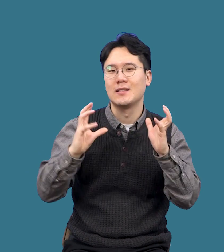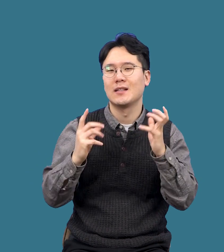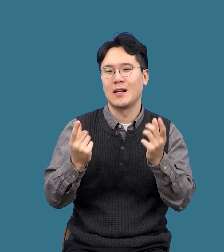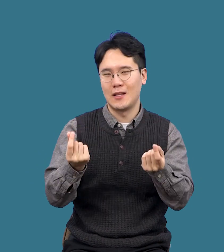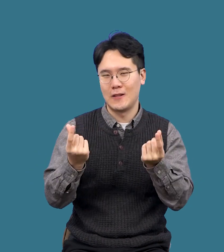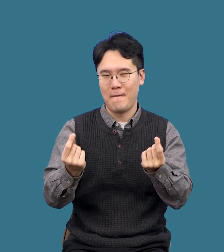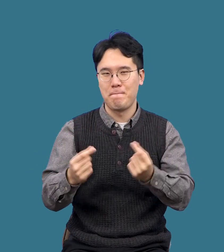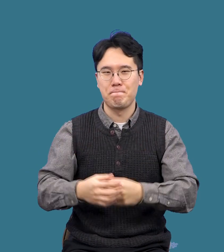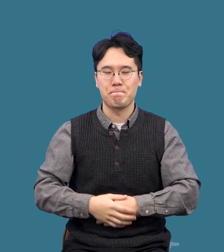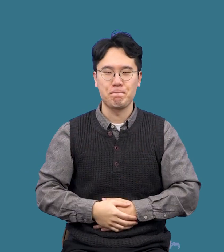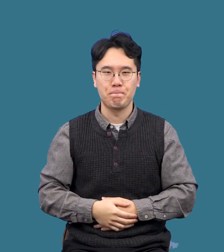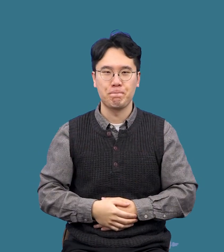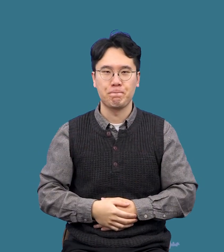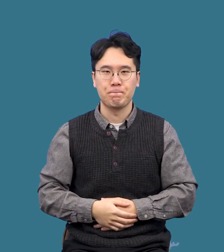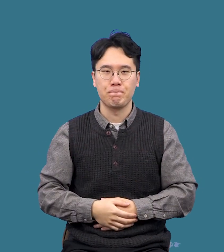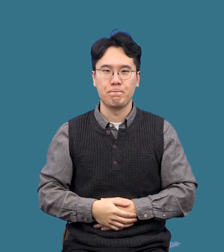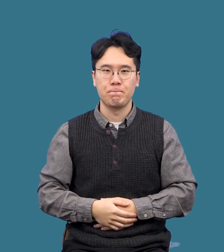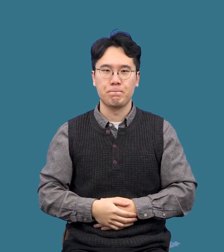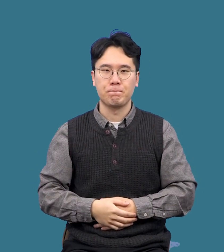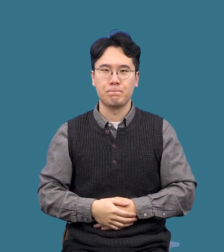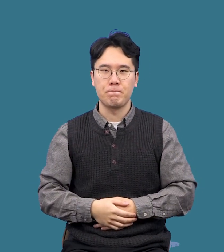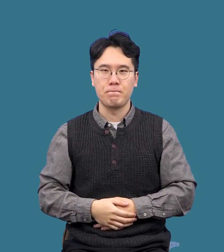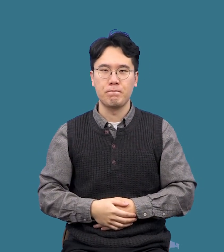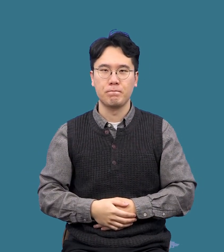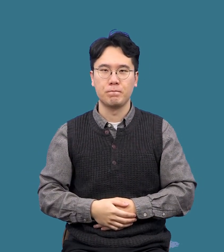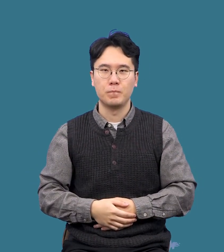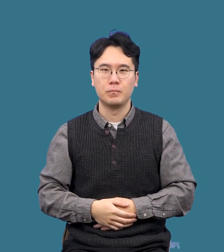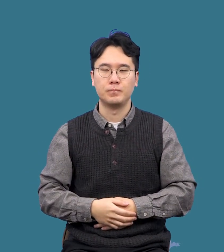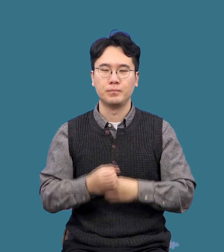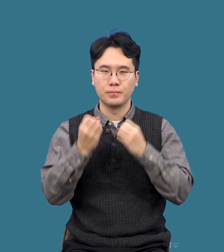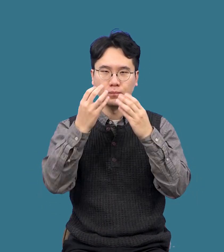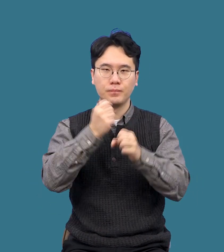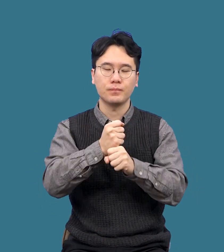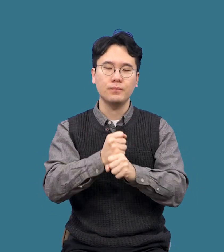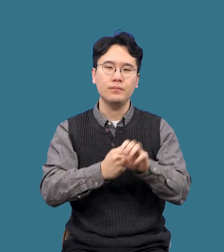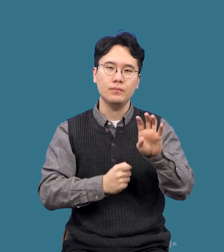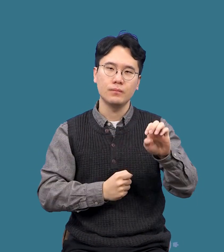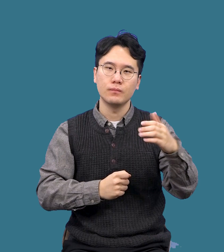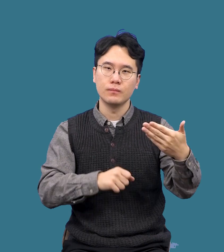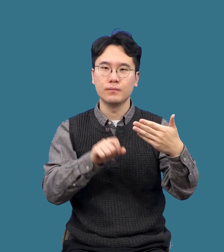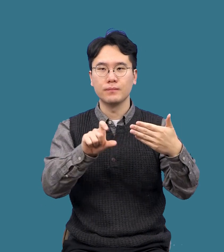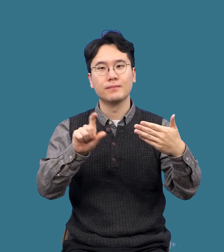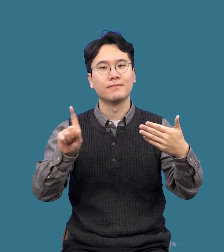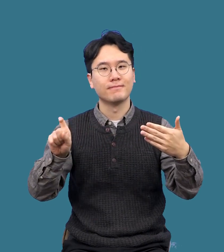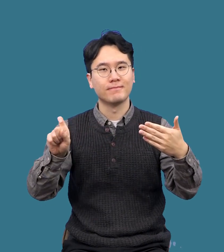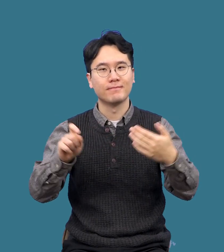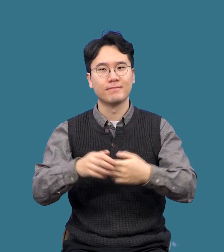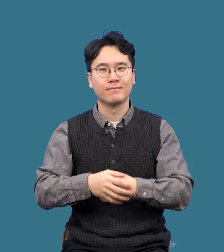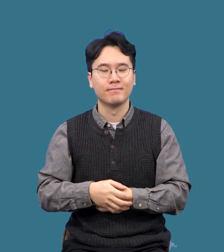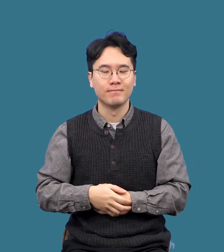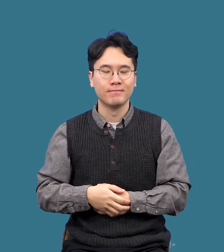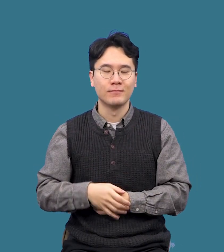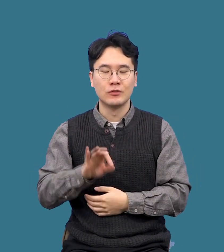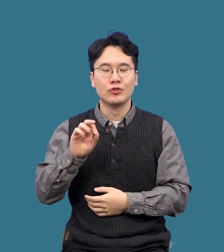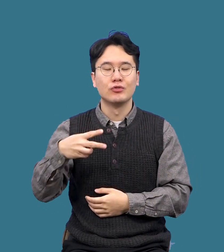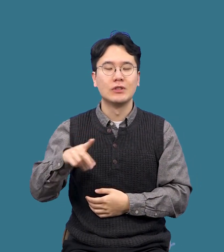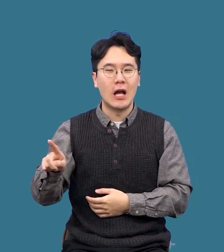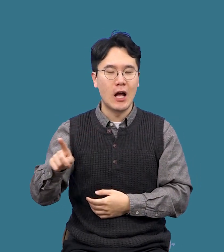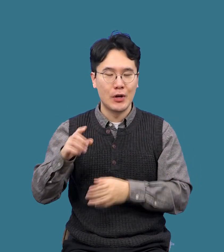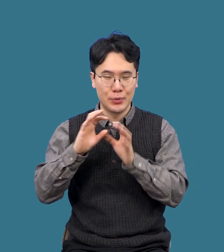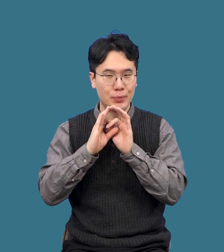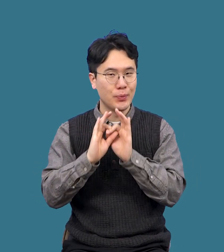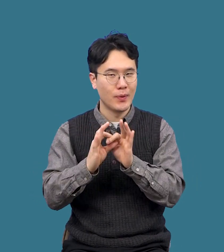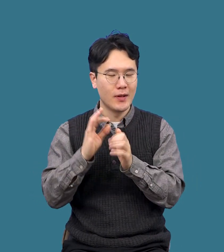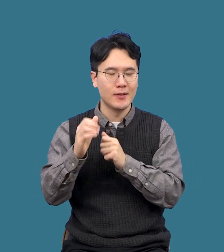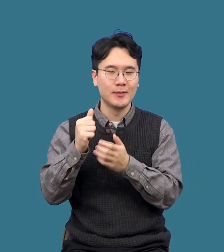그랬습니다. 다음 절 창세기 49장 11절에는 바로 유다를 통해 하나님 나라의